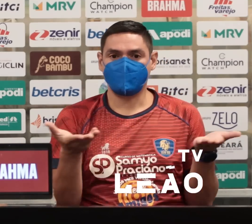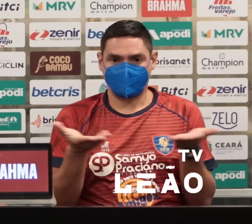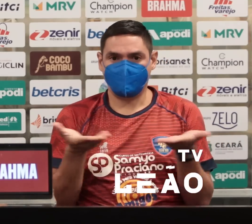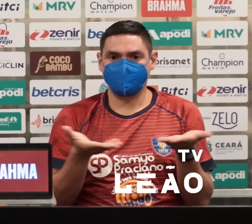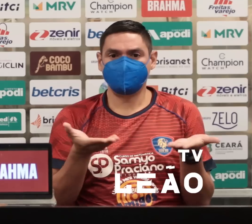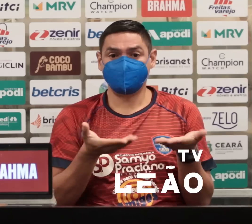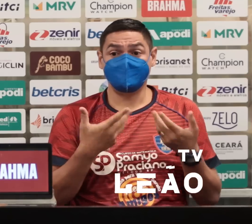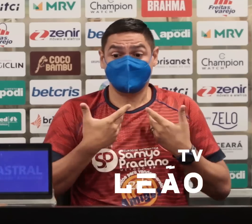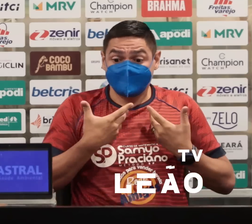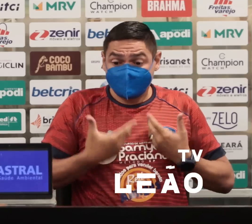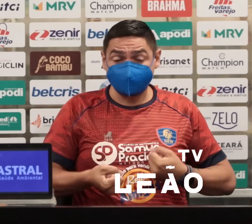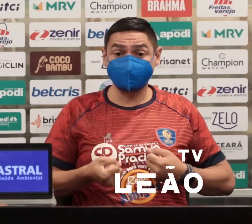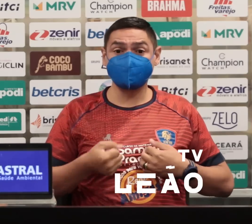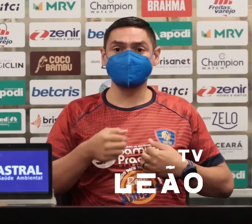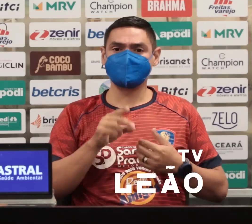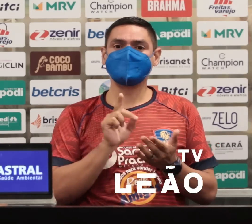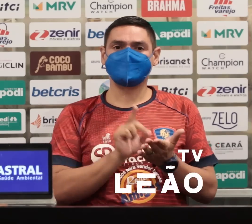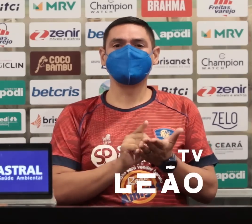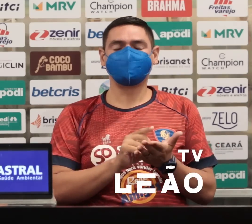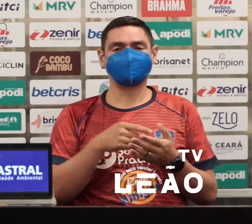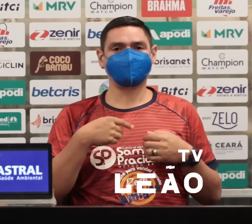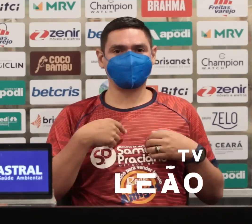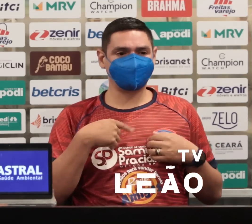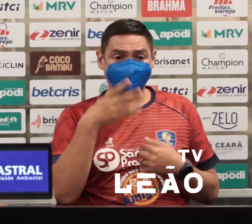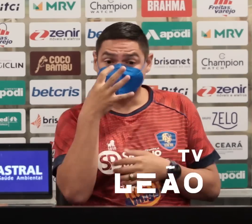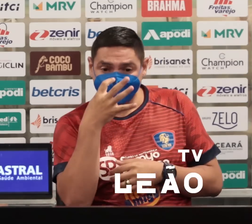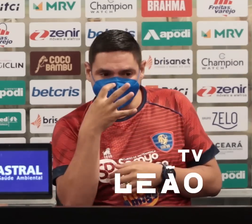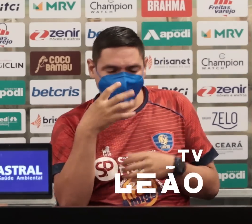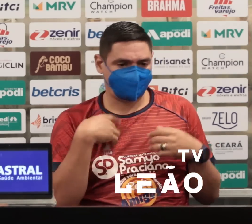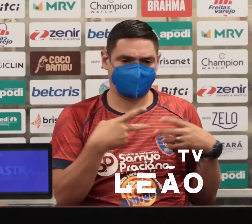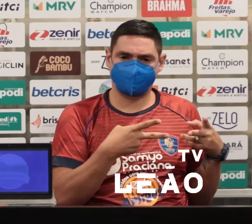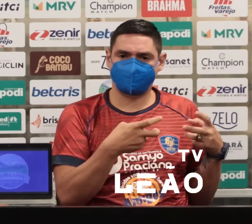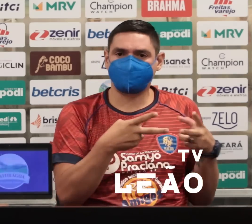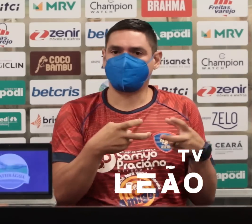o cansancio, eso es una realidad.